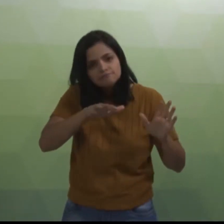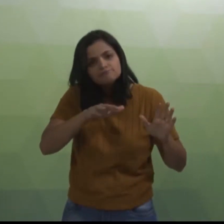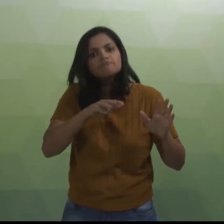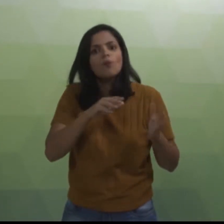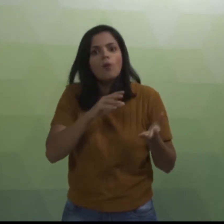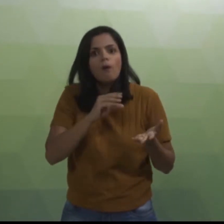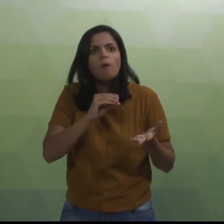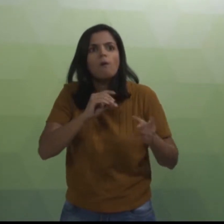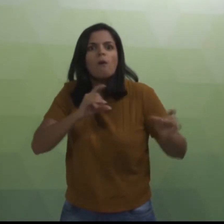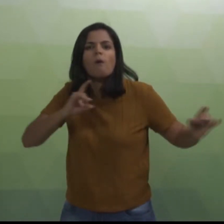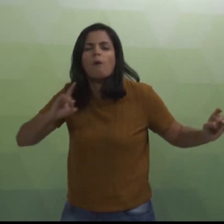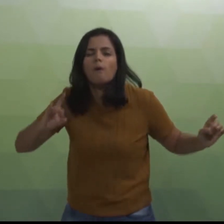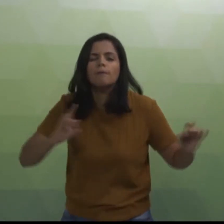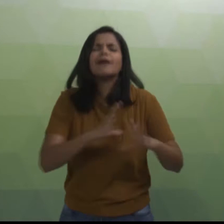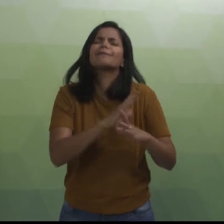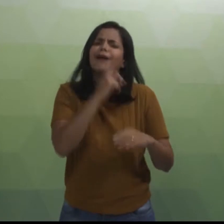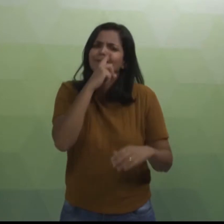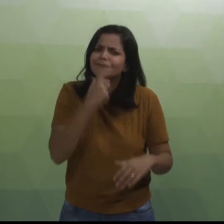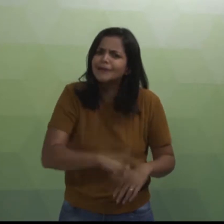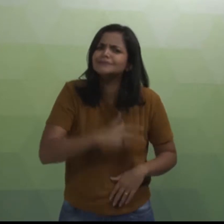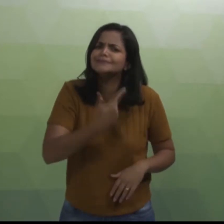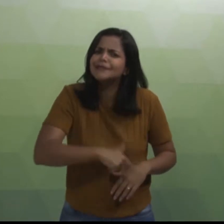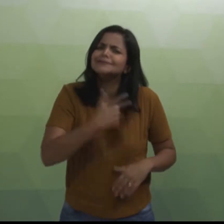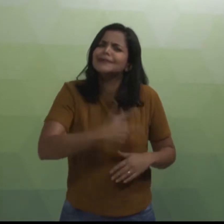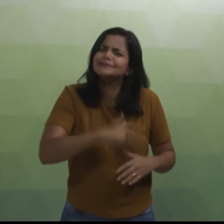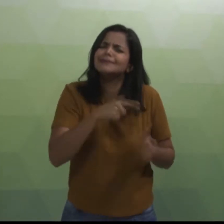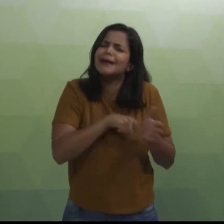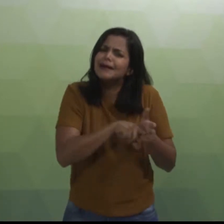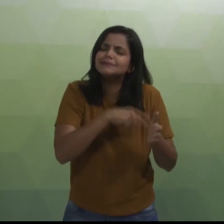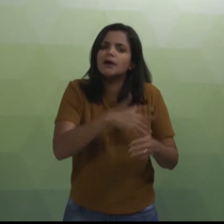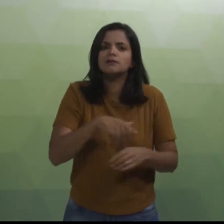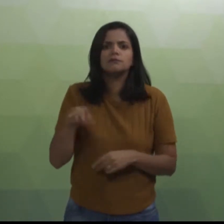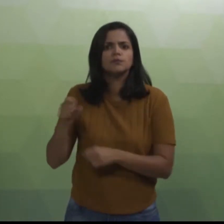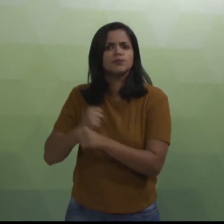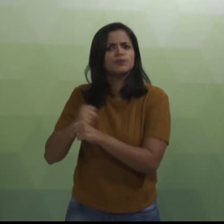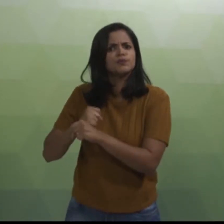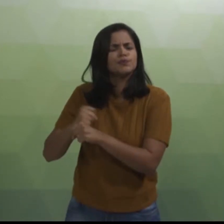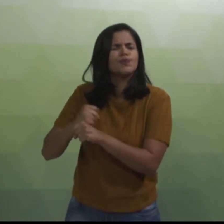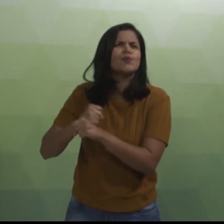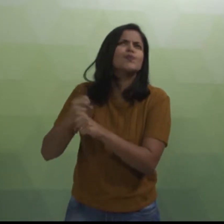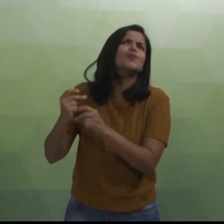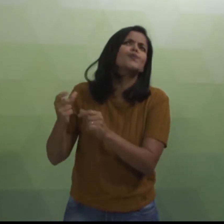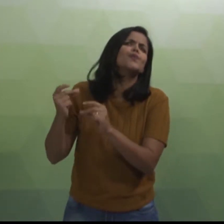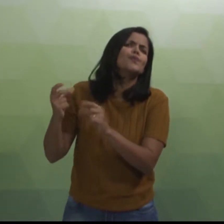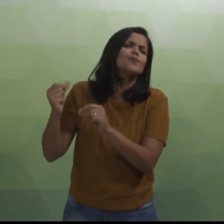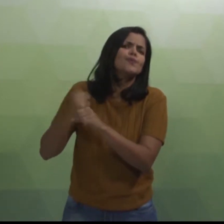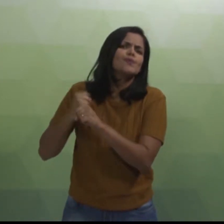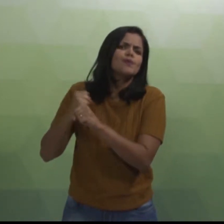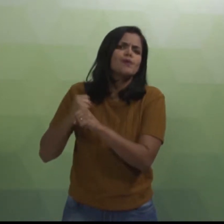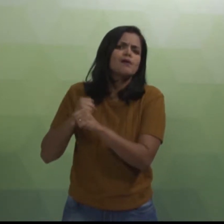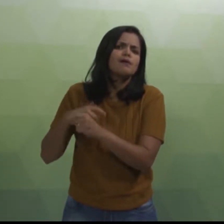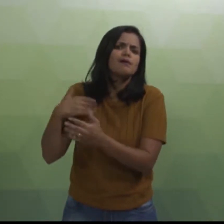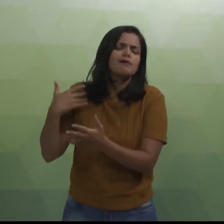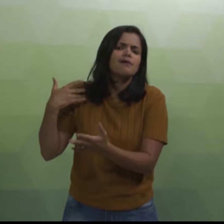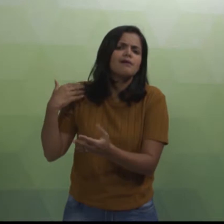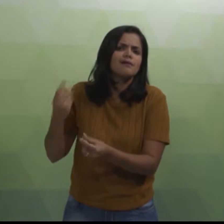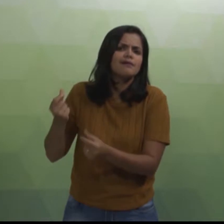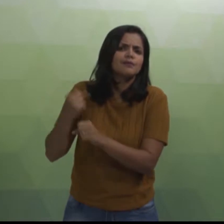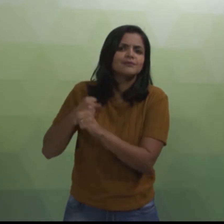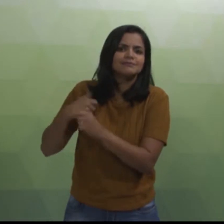pesquisas. Porém, estas não findaram-se, ainda persistem durante anos e vão